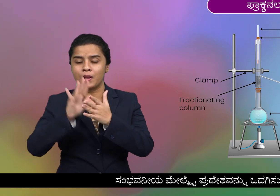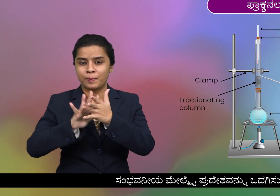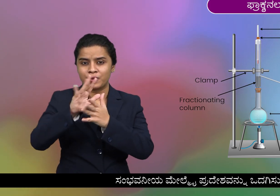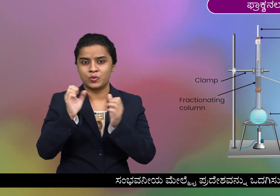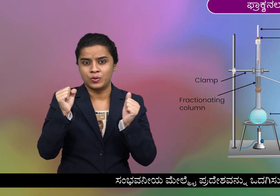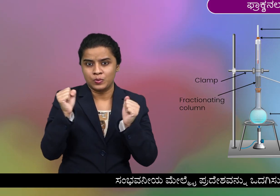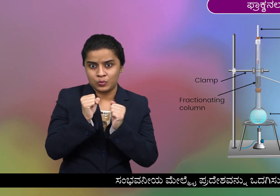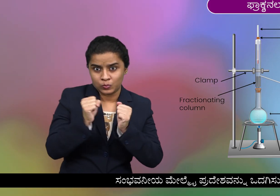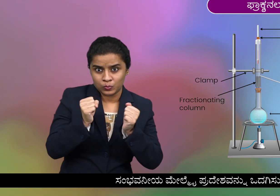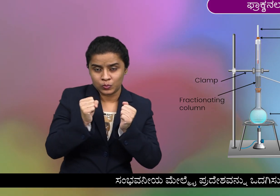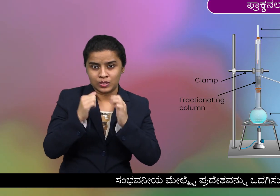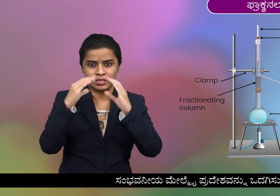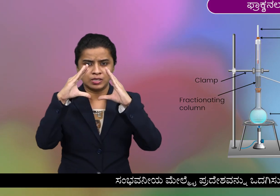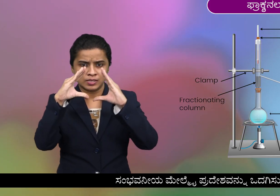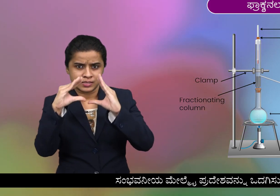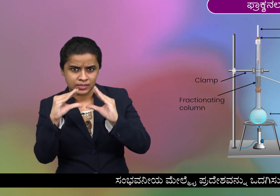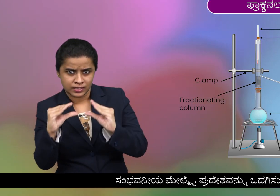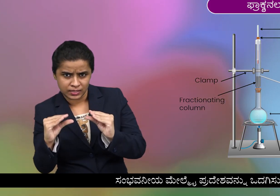ಪ್ರದೇಶವನ್ನು ಒದಗಿಸುತ್ತವೆ.